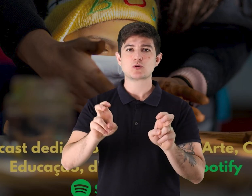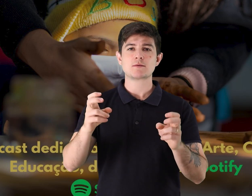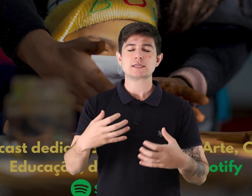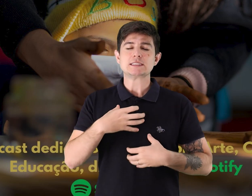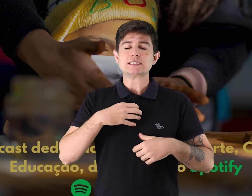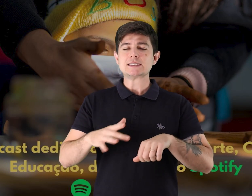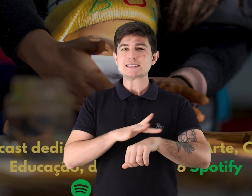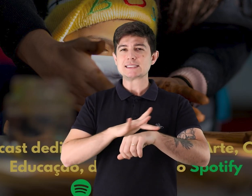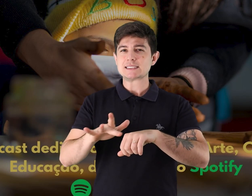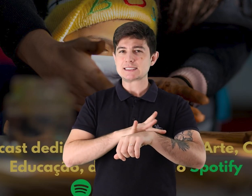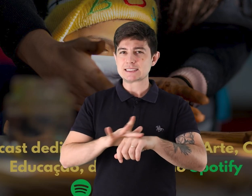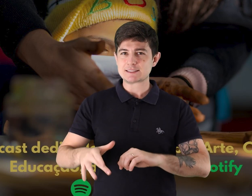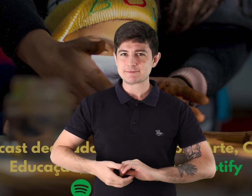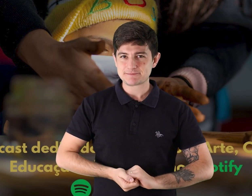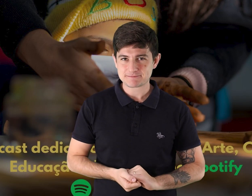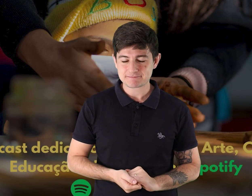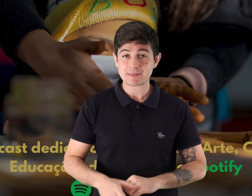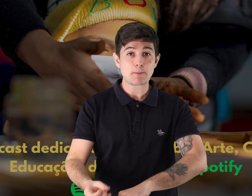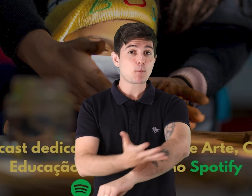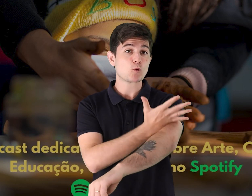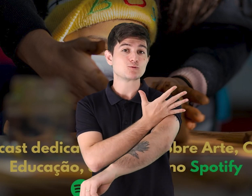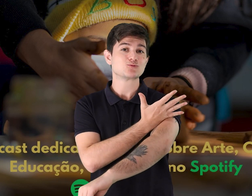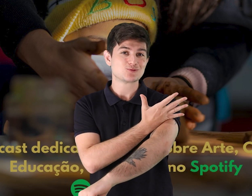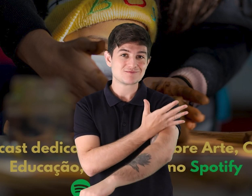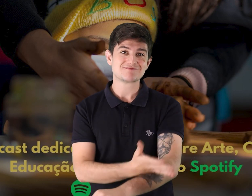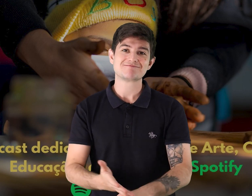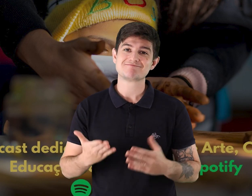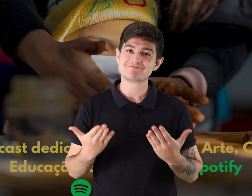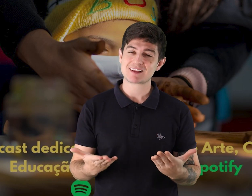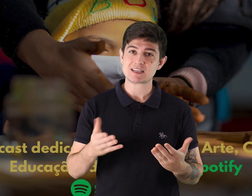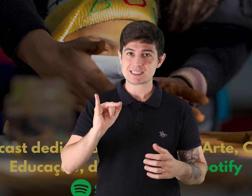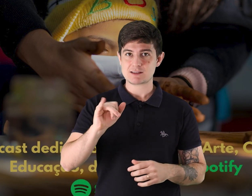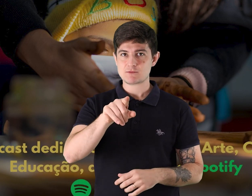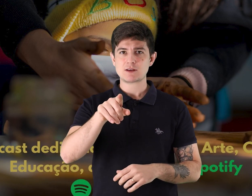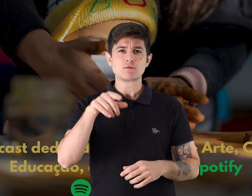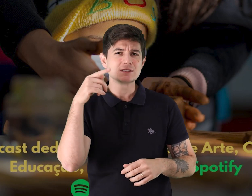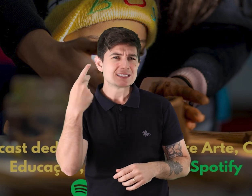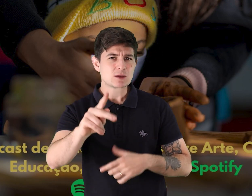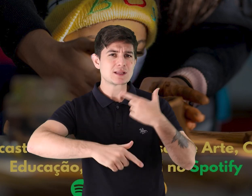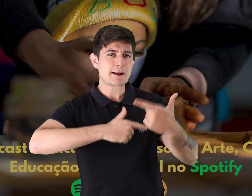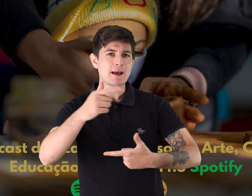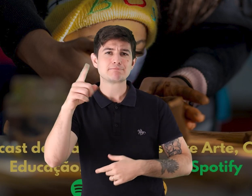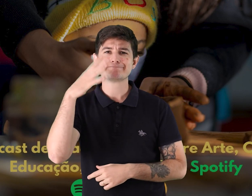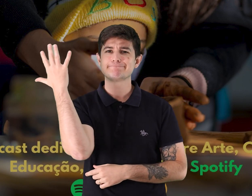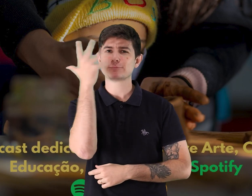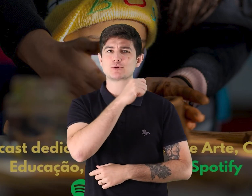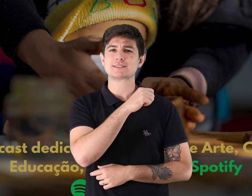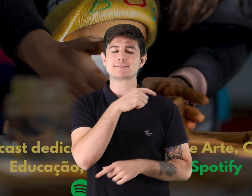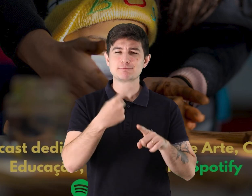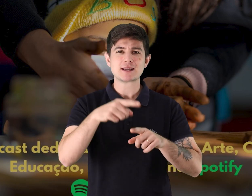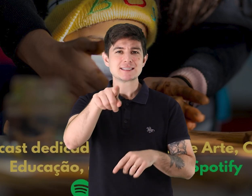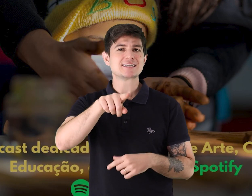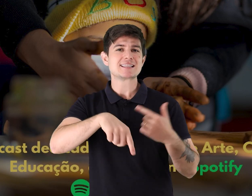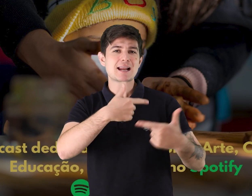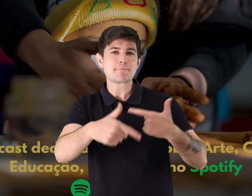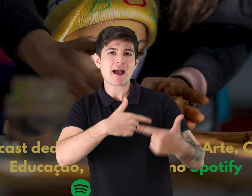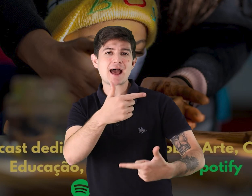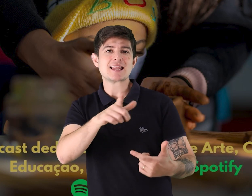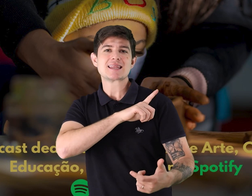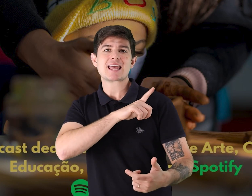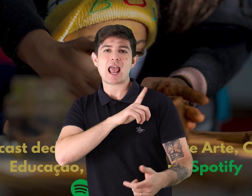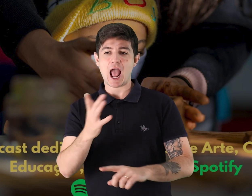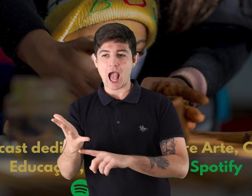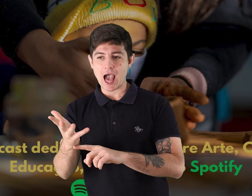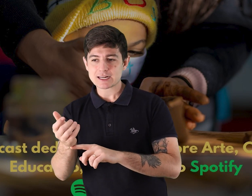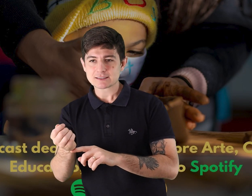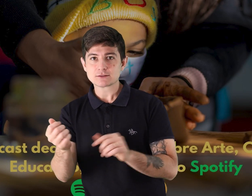na parte da sensibilidade, né? Das emoções. E você faz um trabalho lindo, porque você alinha também a